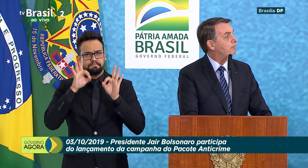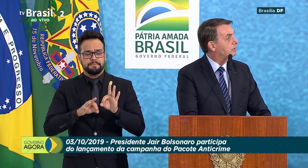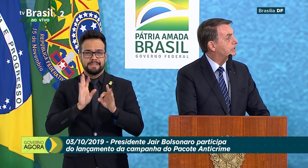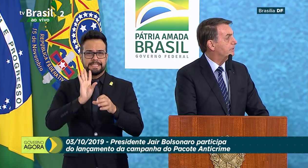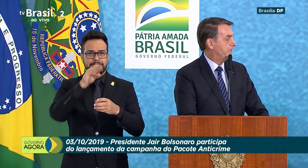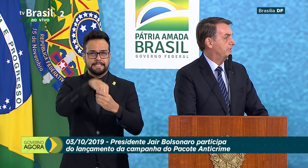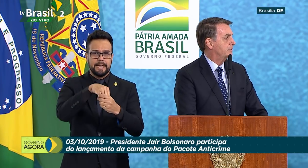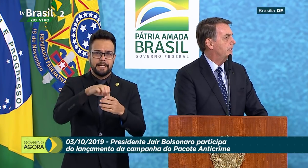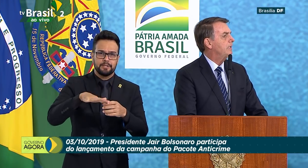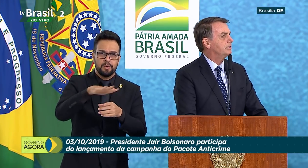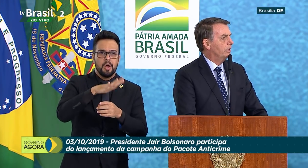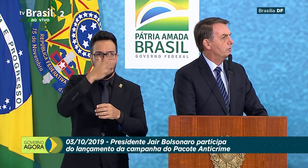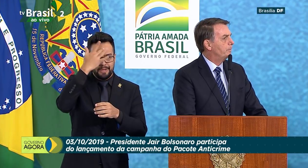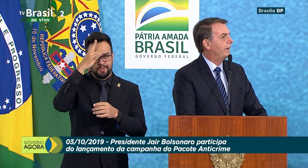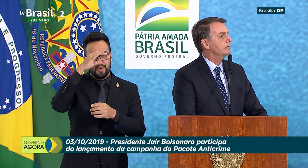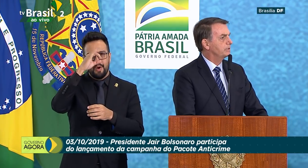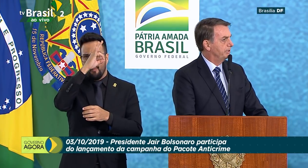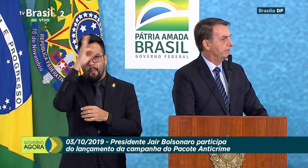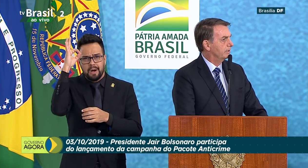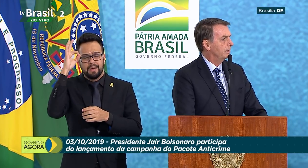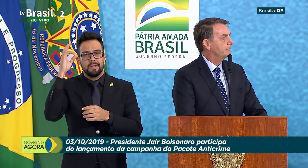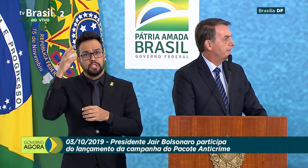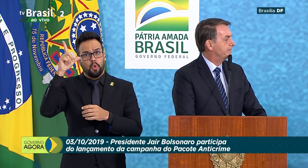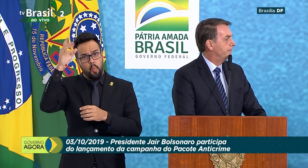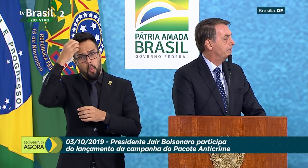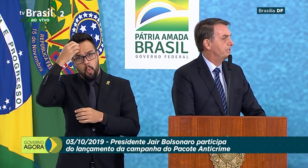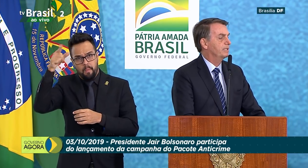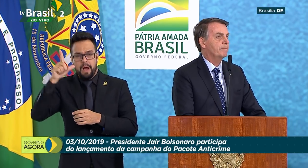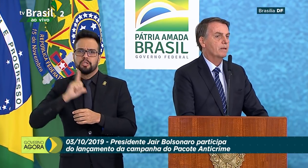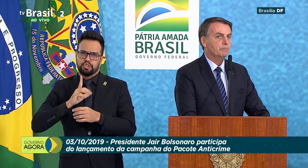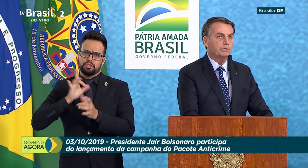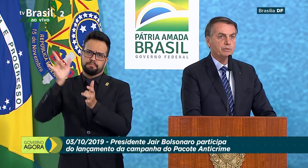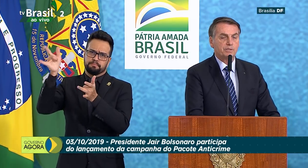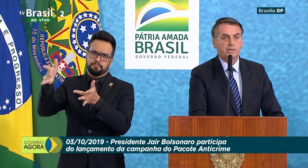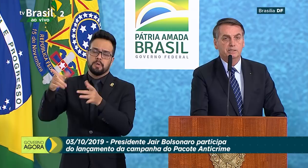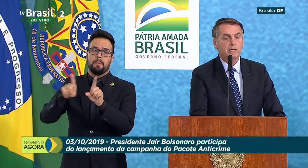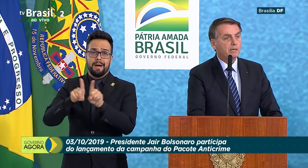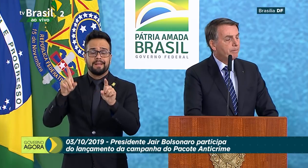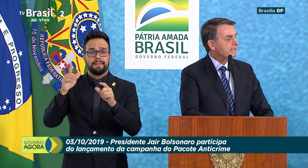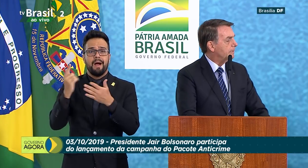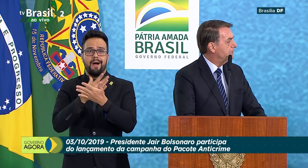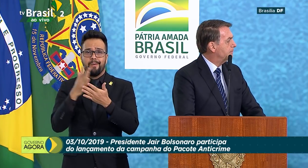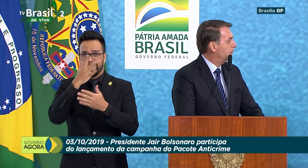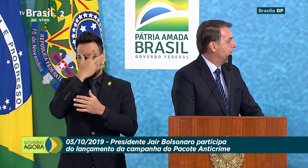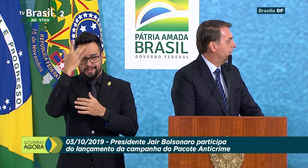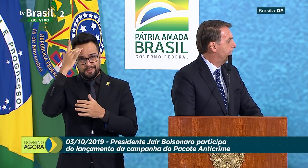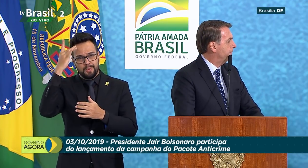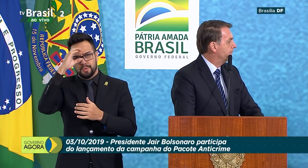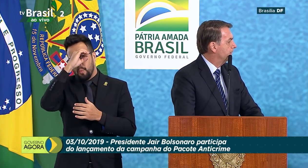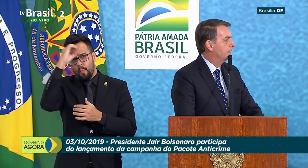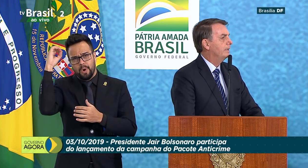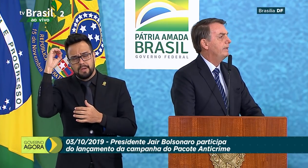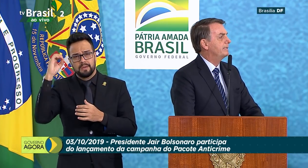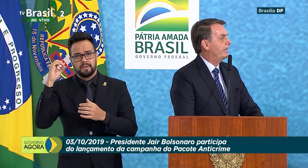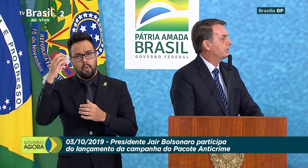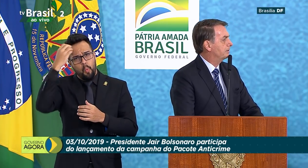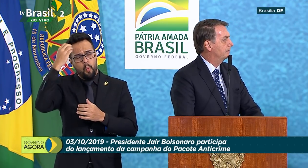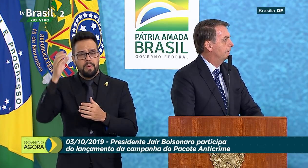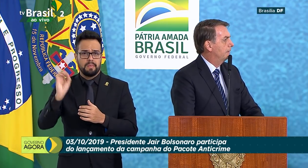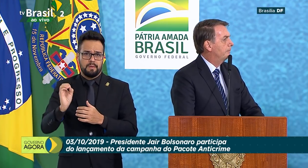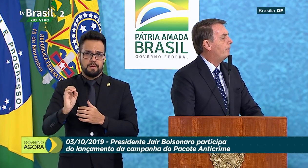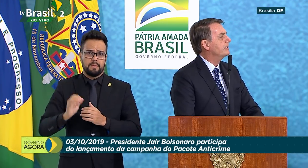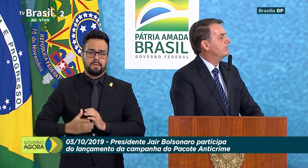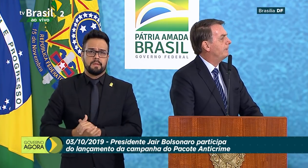dentro tinha muito inocente. Tinha culpado? Tinha, mas também tinha muito inocente. Basicamente por causa de quê?